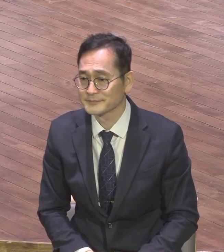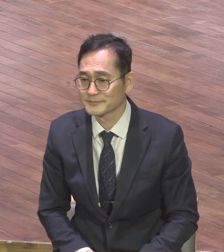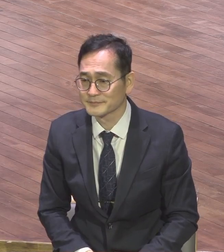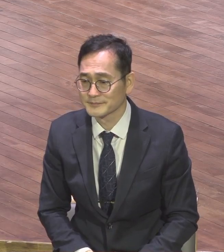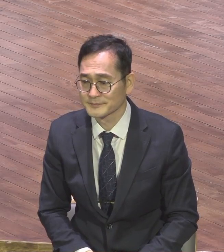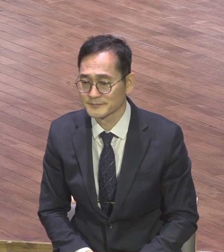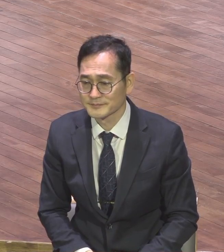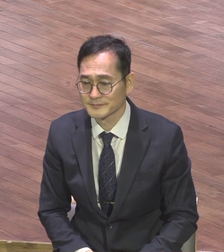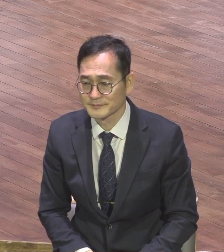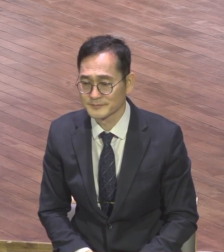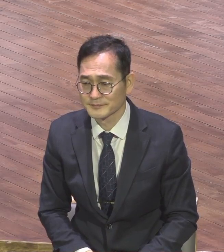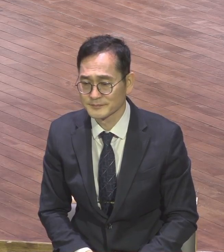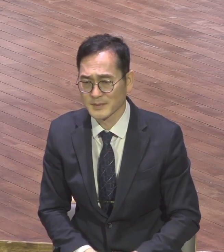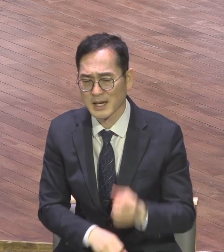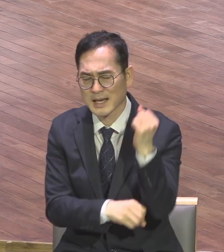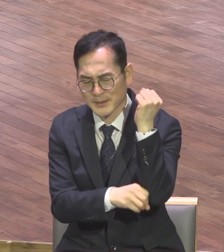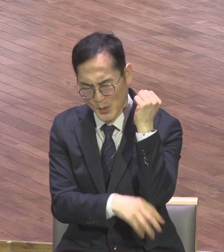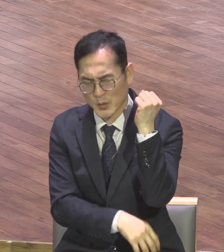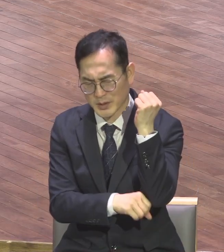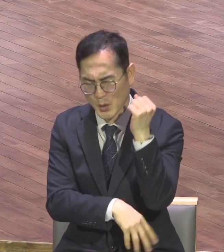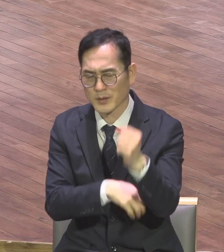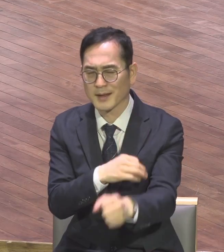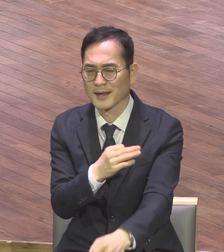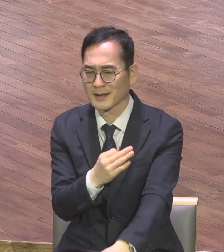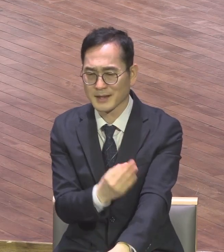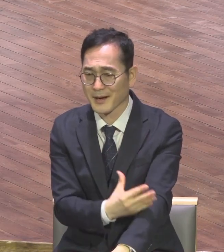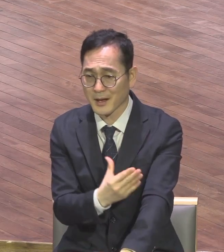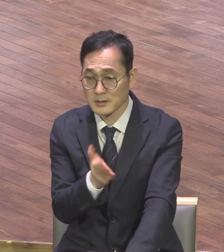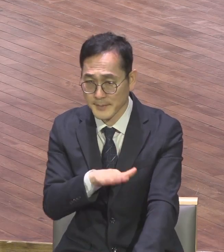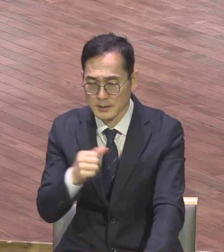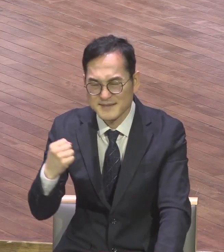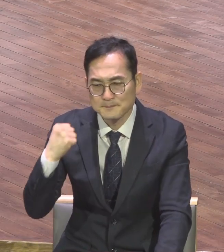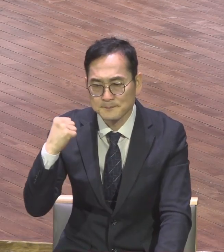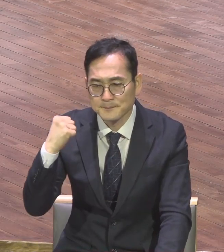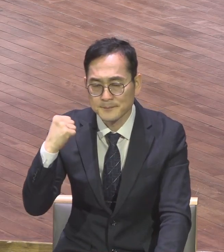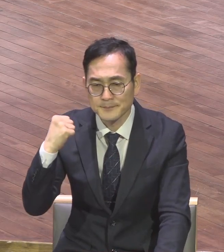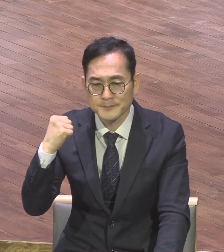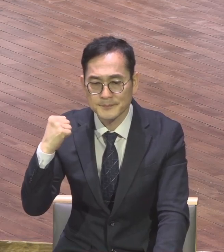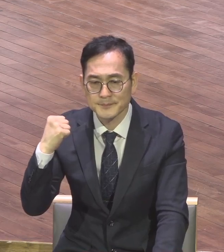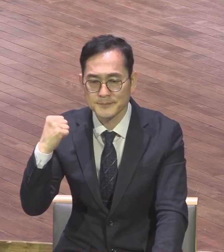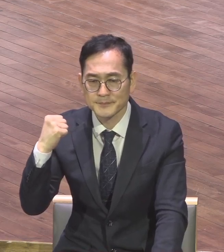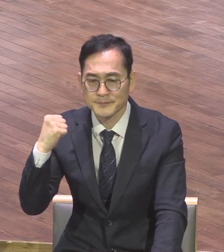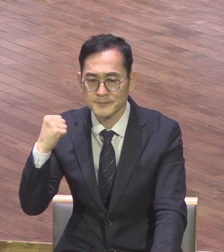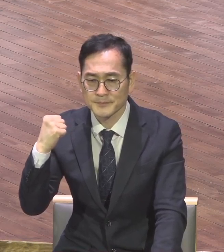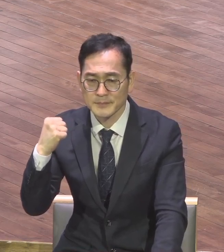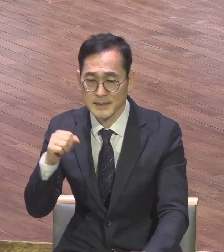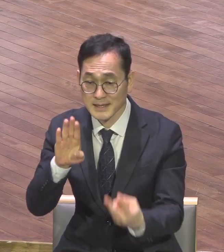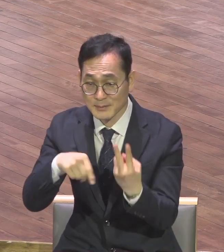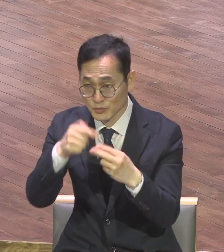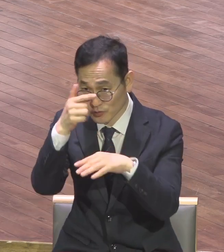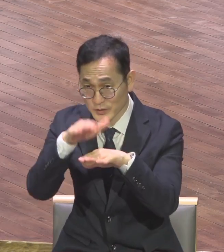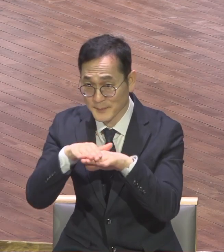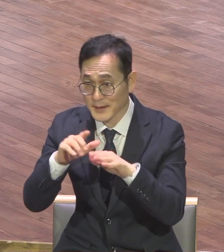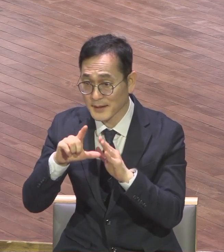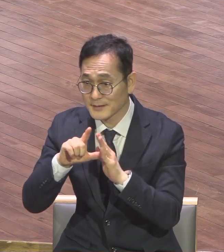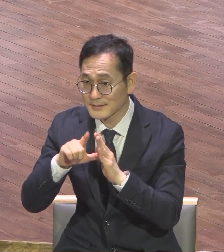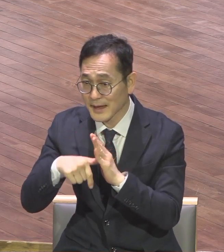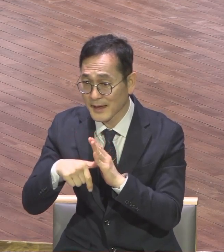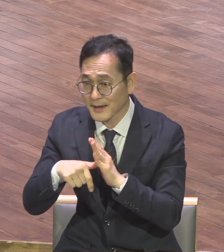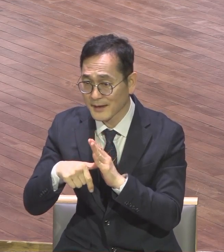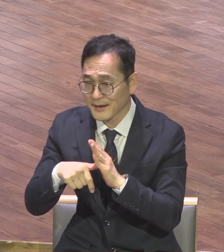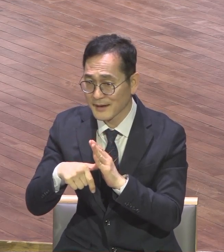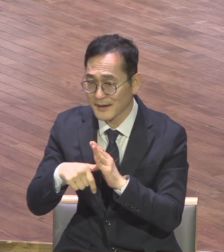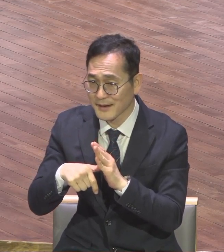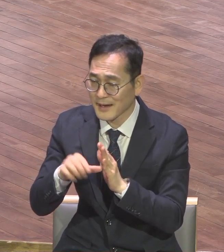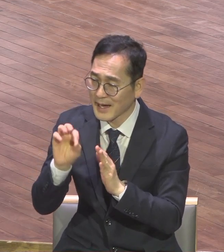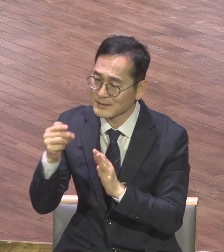너무나 간단하지요. 그러면서 굉장히 파워풀하지요. 내가 우리 2부 때 이 안드레스